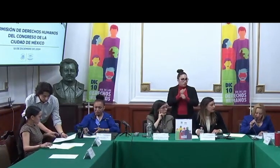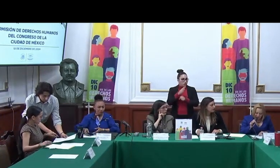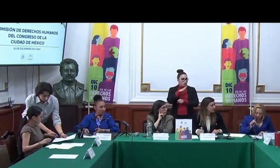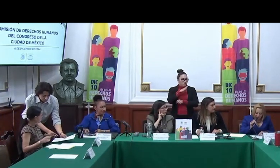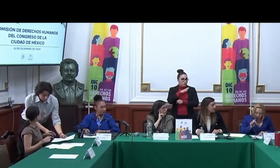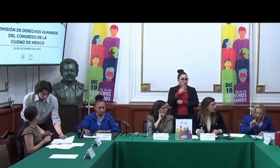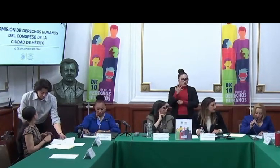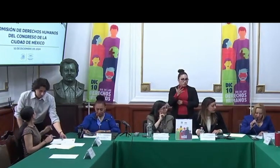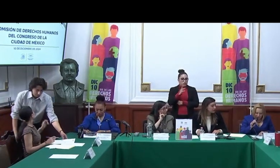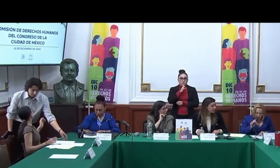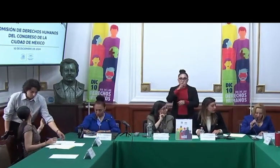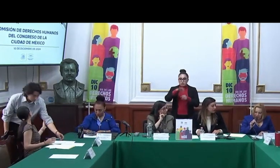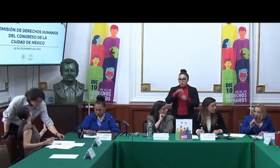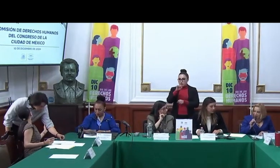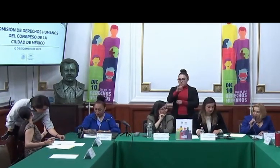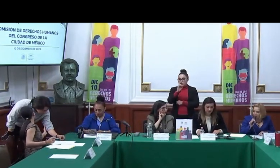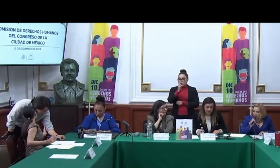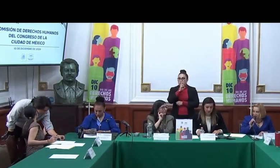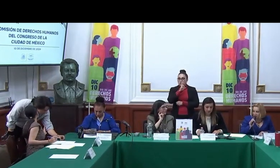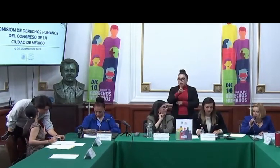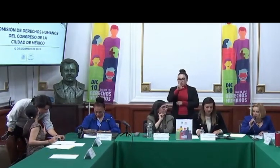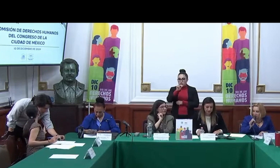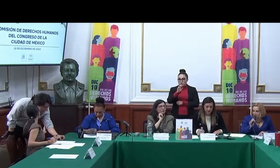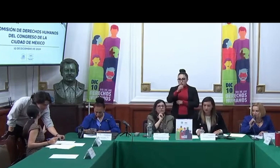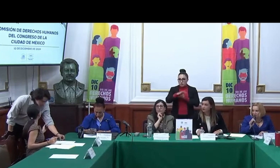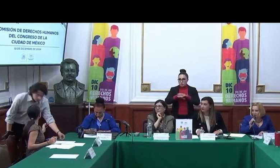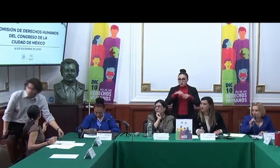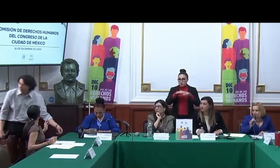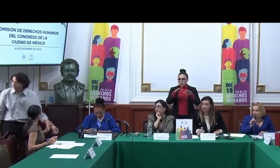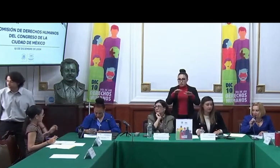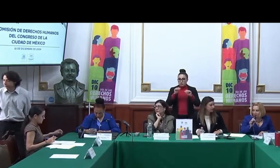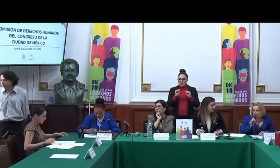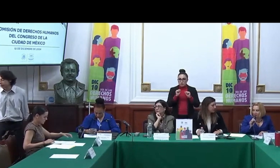votos a favor, 0 en contra, 0 abstenciones.